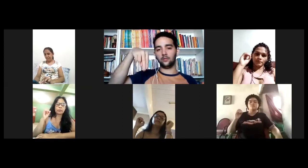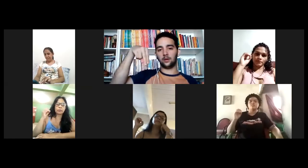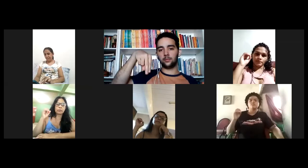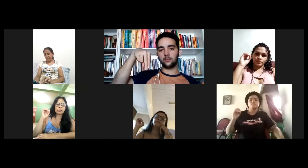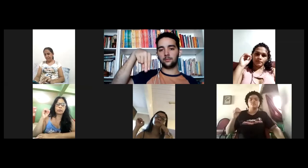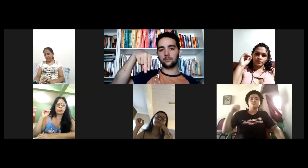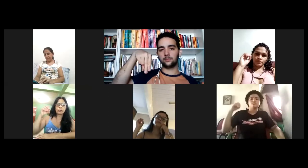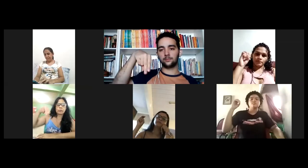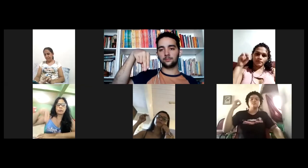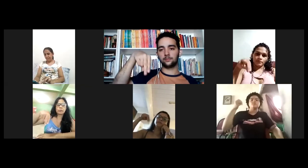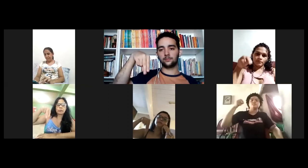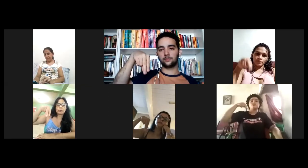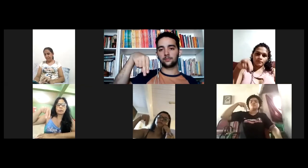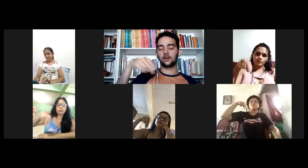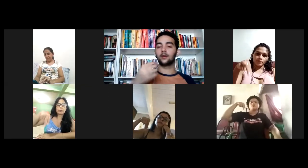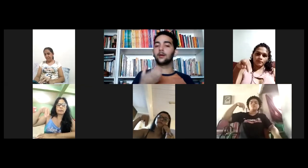Novembro